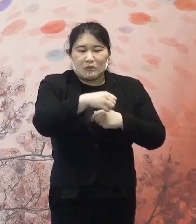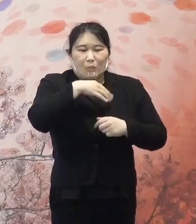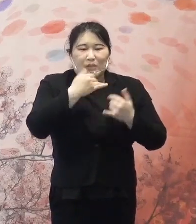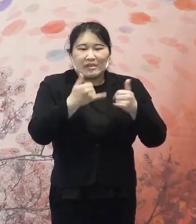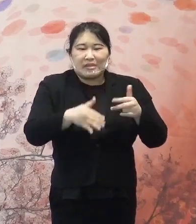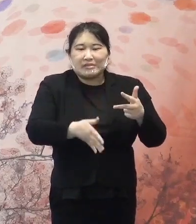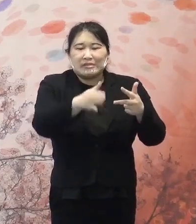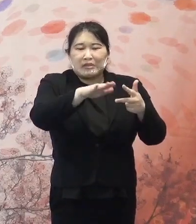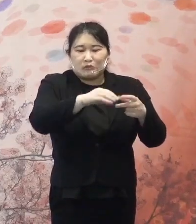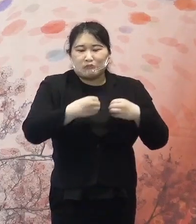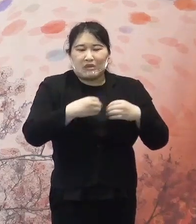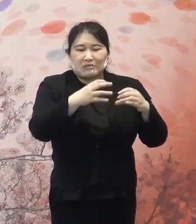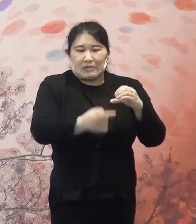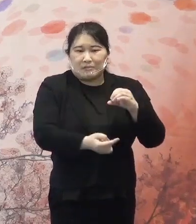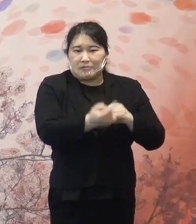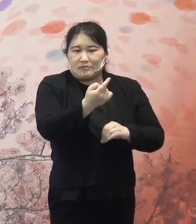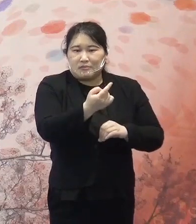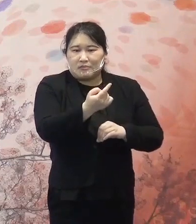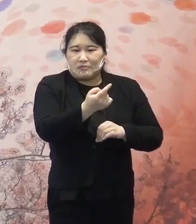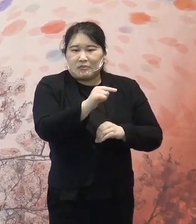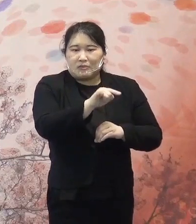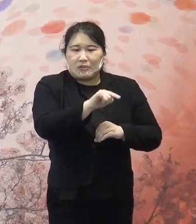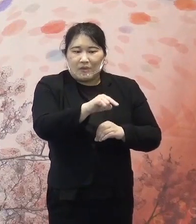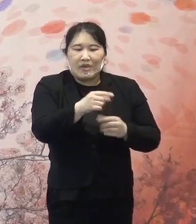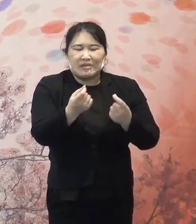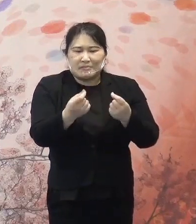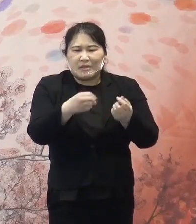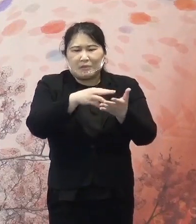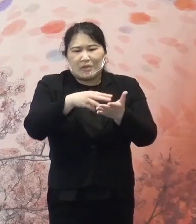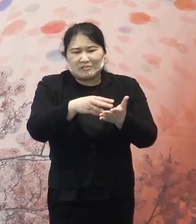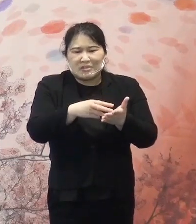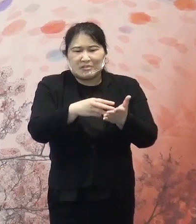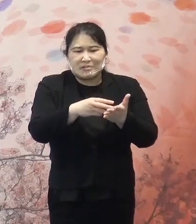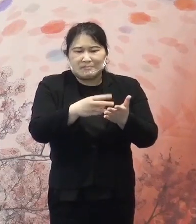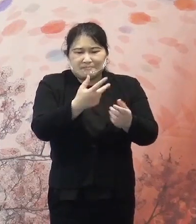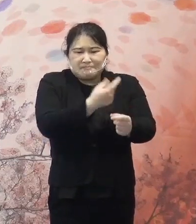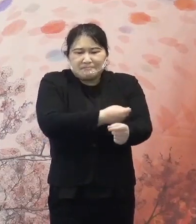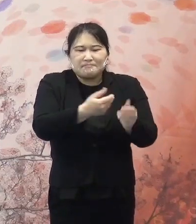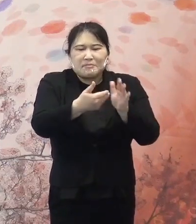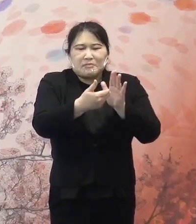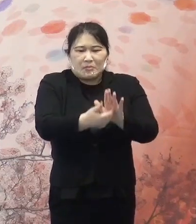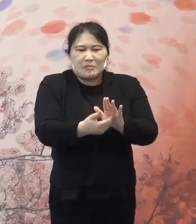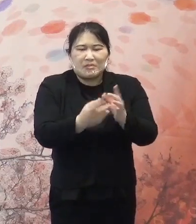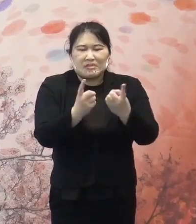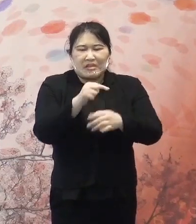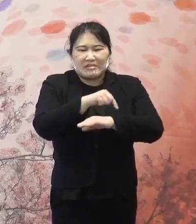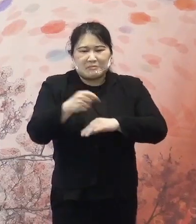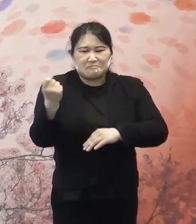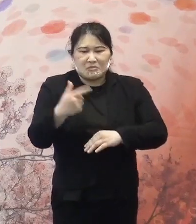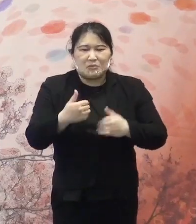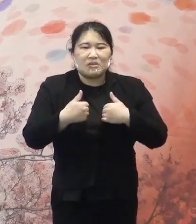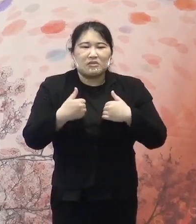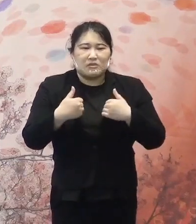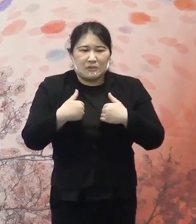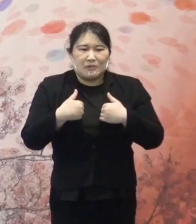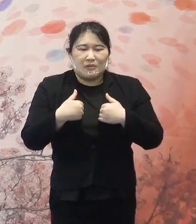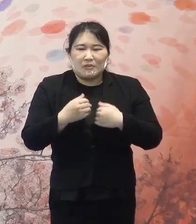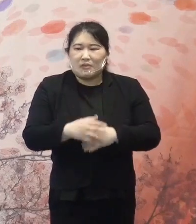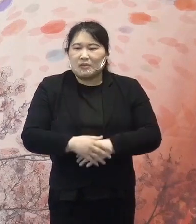施設のクラスターが発生するということで、こちらはワクチンにより予防を急ぐという対応を取ってきたことから、そうした